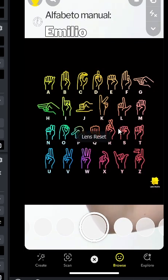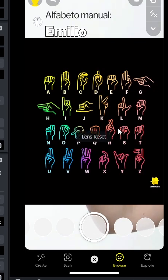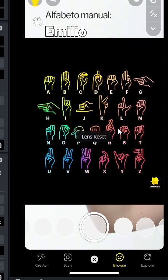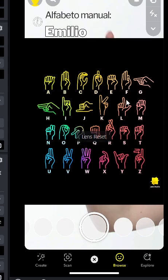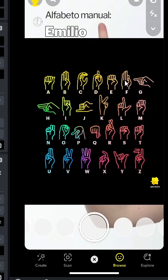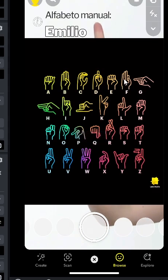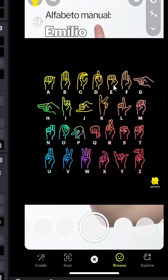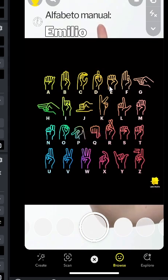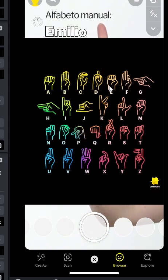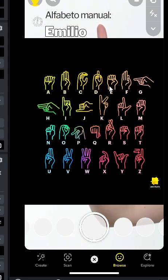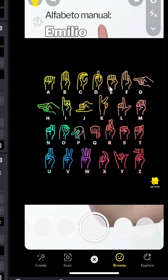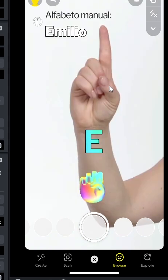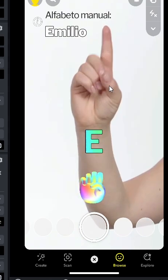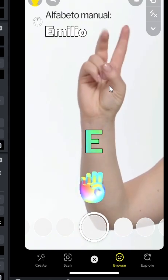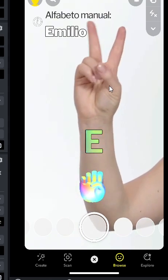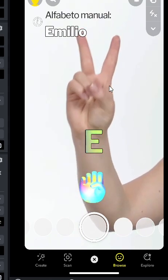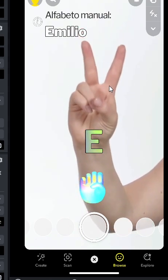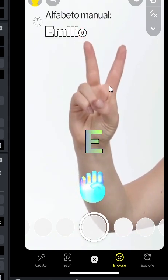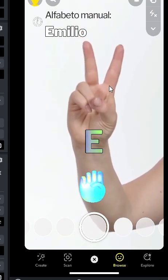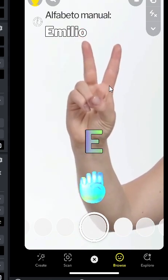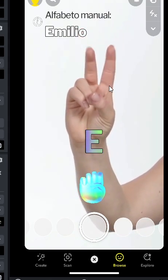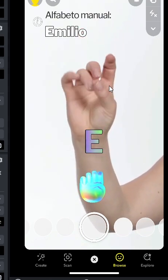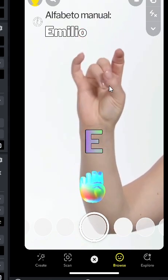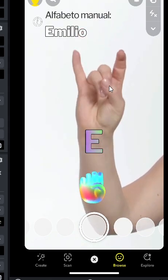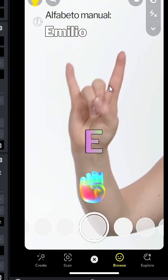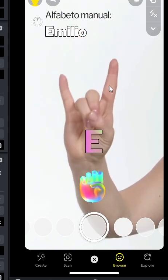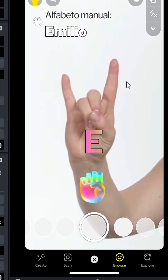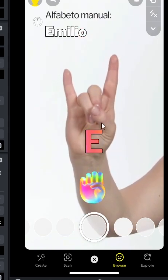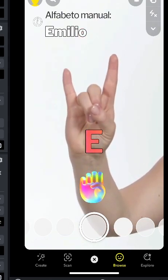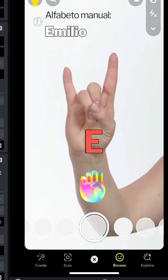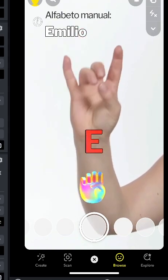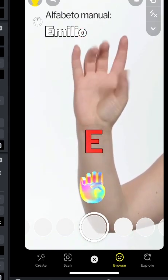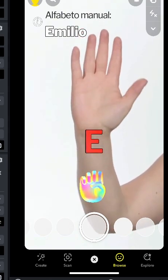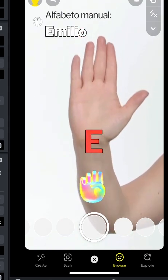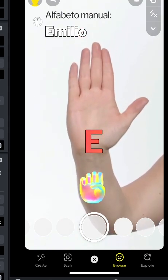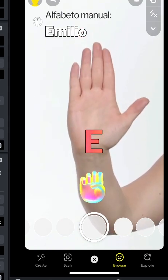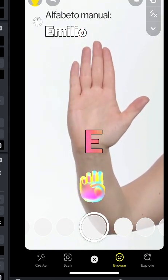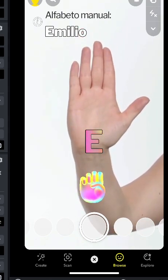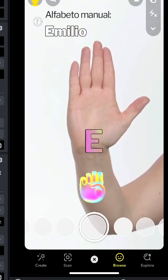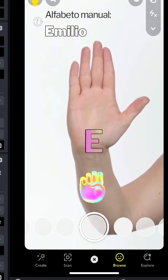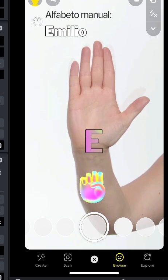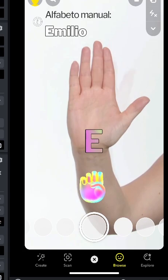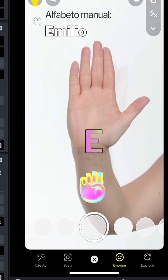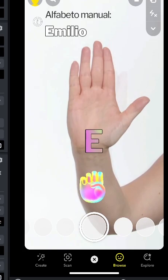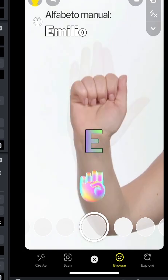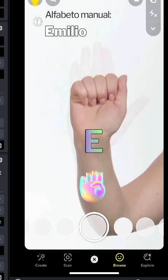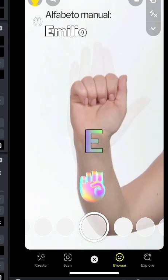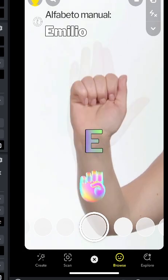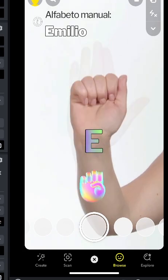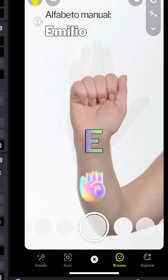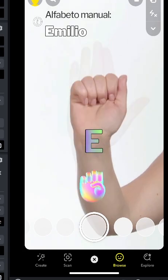Si le doy Tab a la imagen, este desaparece. ¡Listo! ¡Vamos a probarlo!